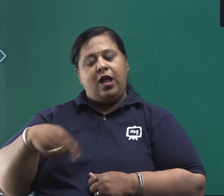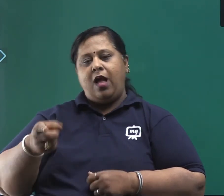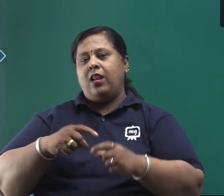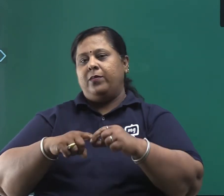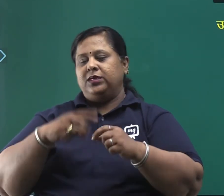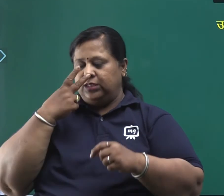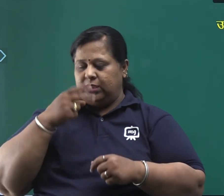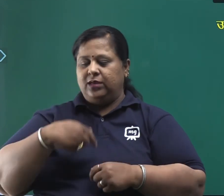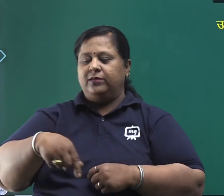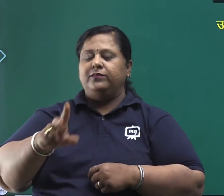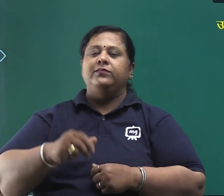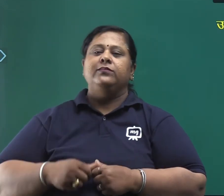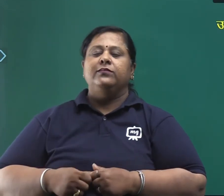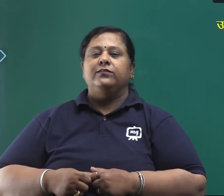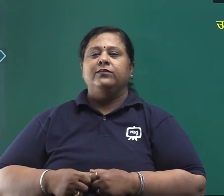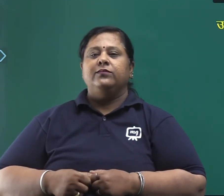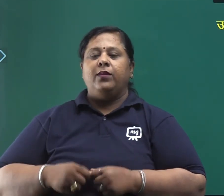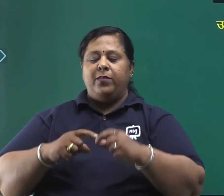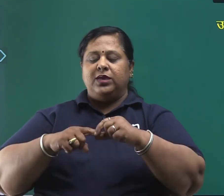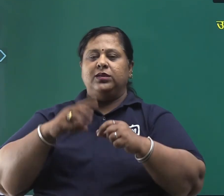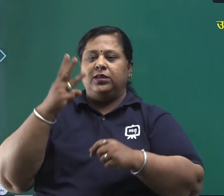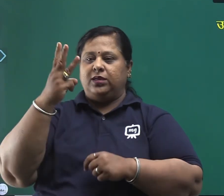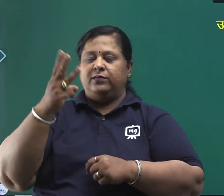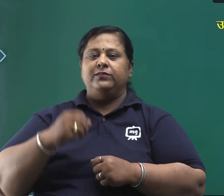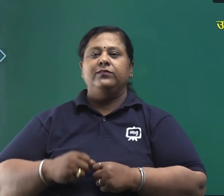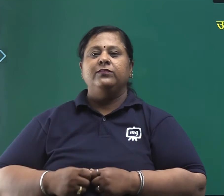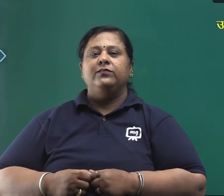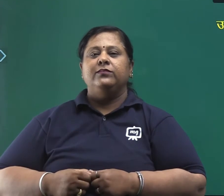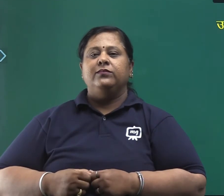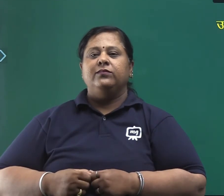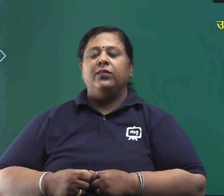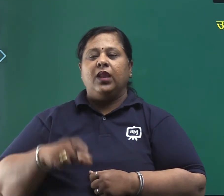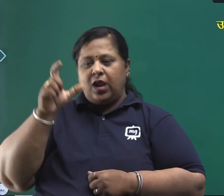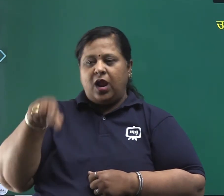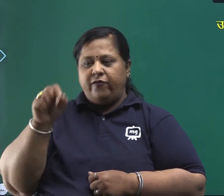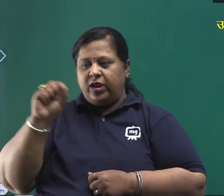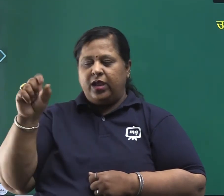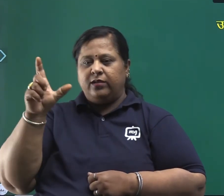आगे के प्रश्न की तरफ बढ़ते हैं। प्रश्न 3। कवि ने